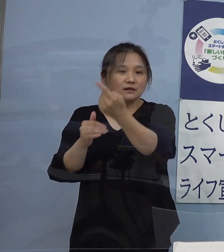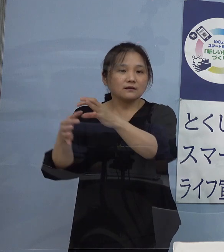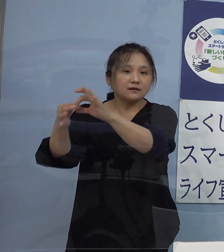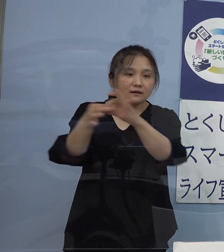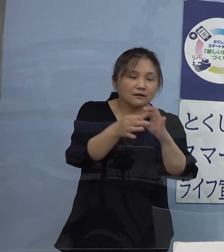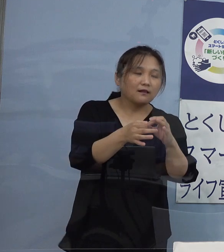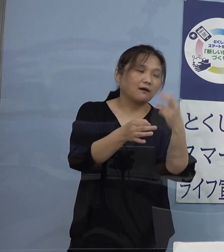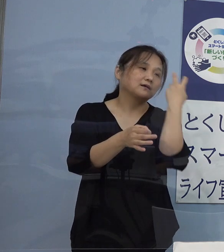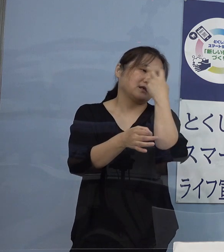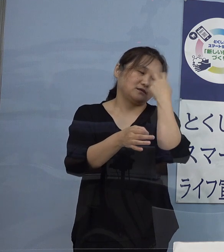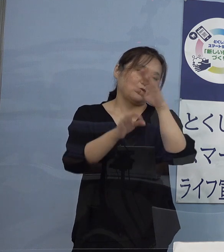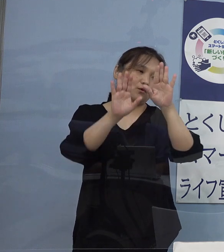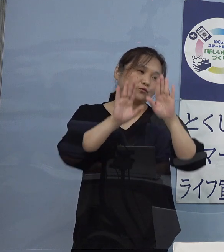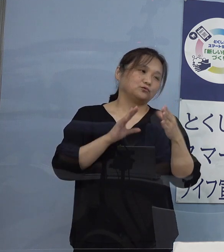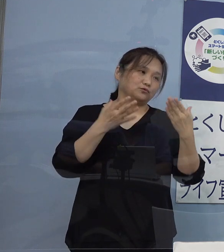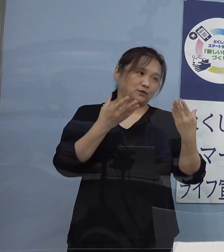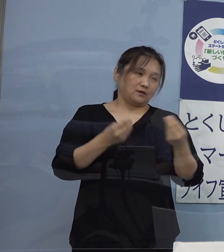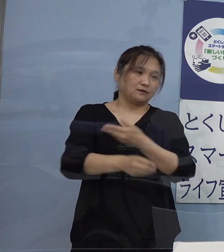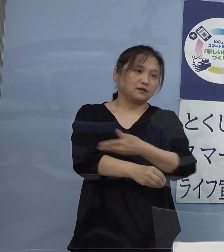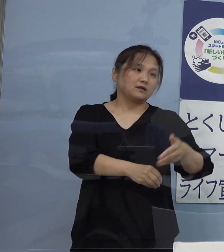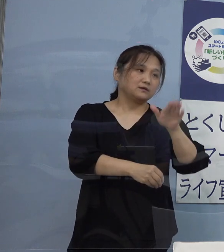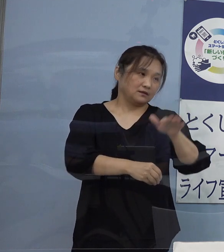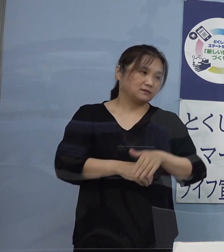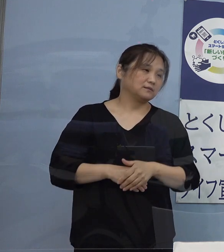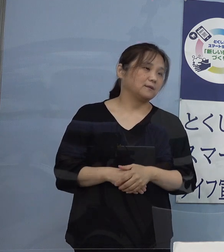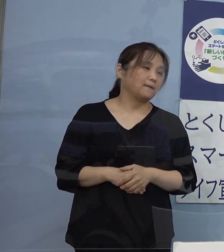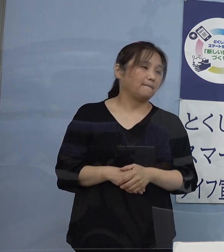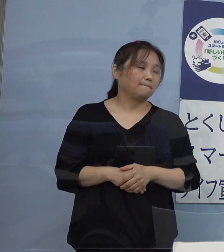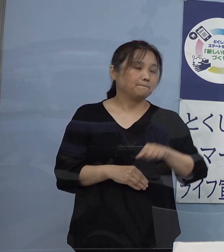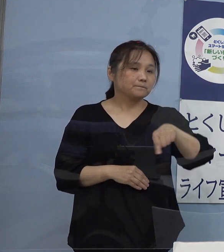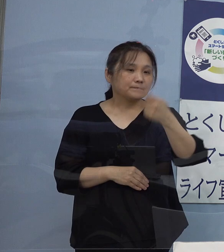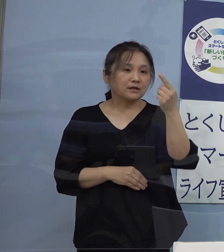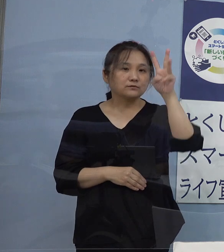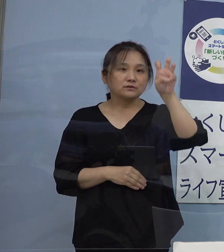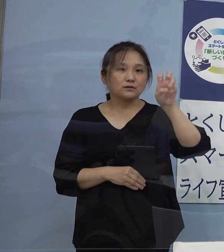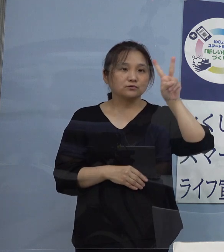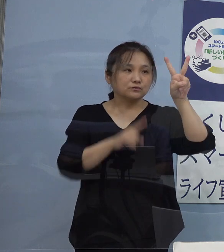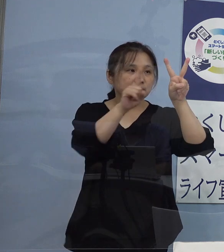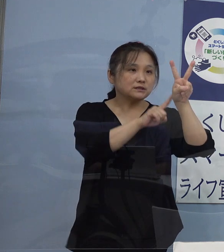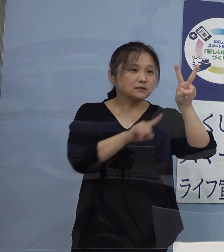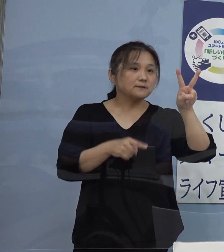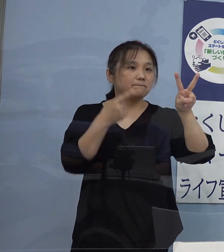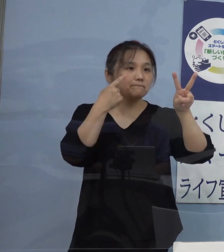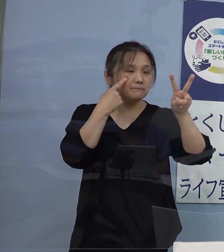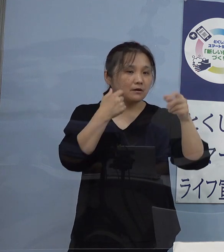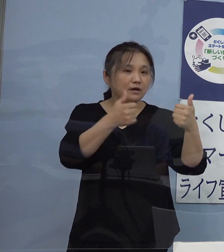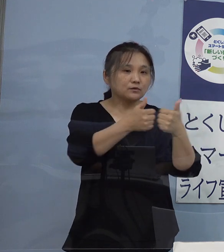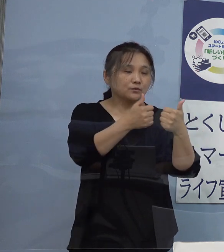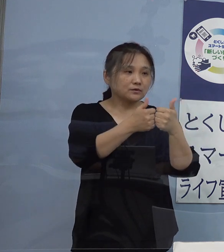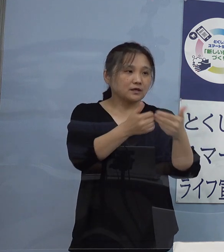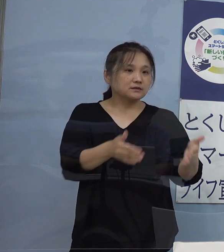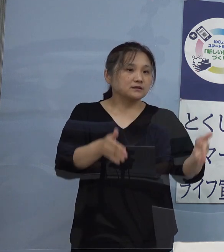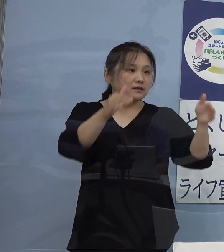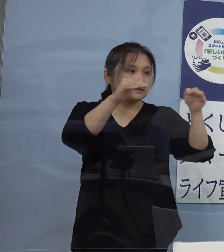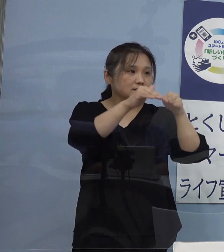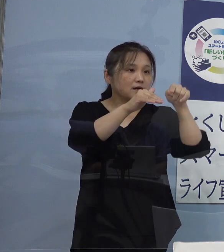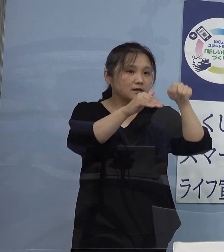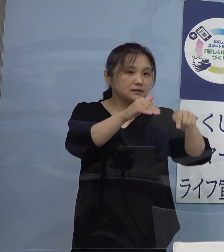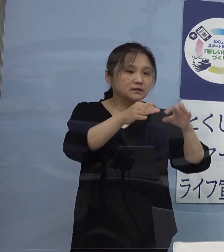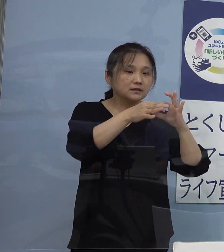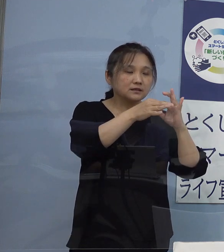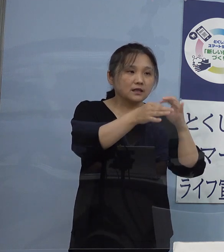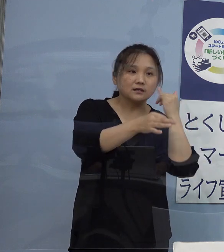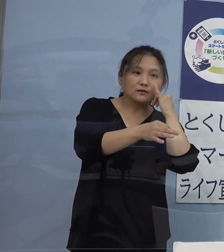132例目の方が 相談センターに連絡したのは